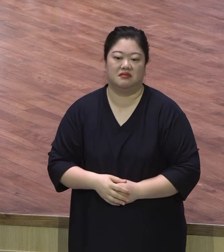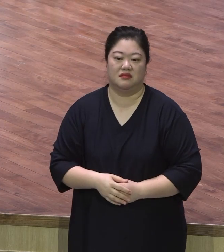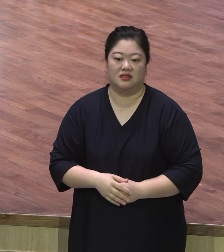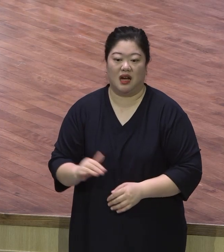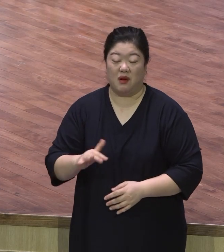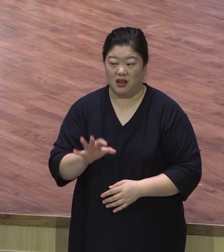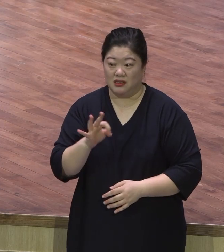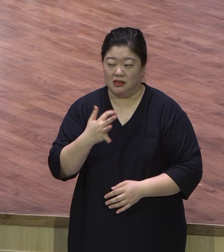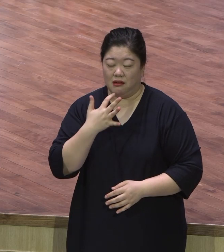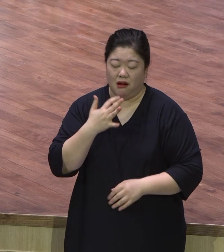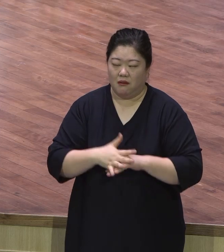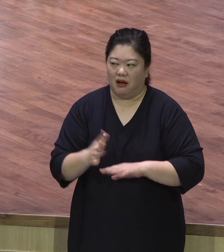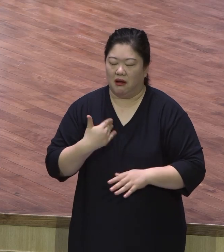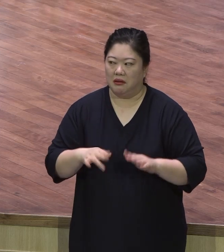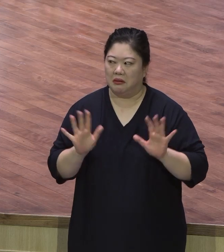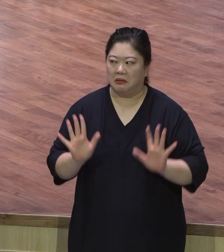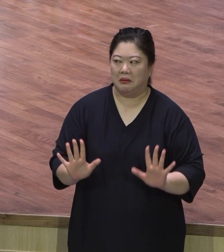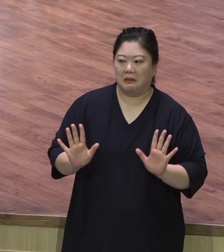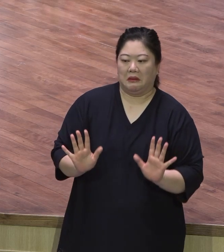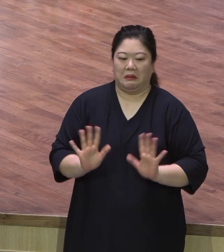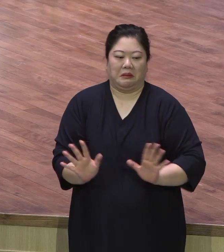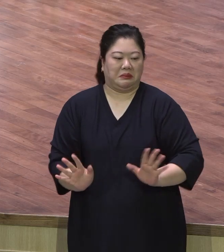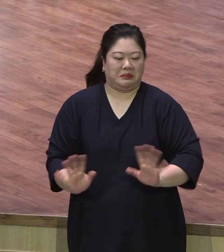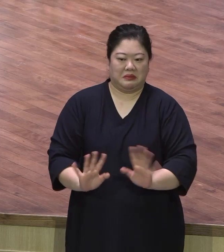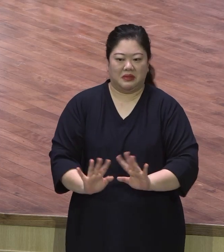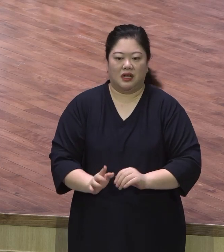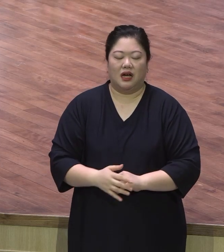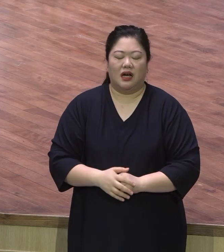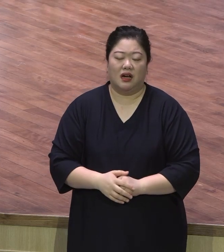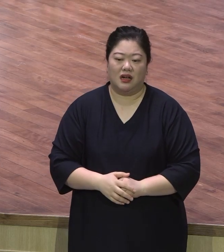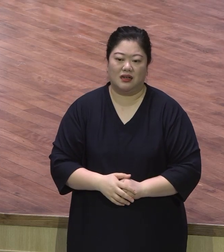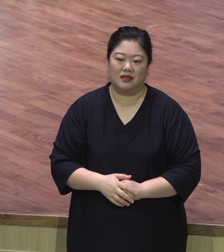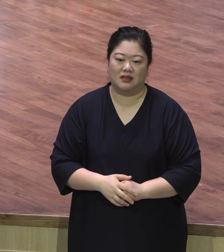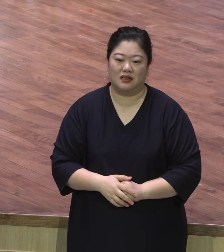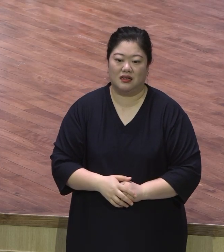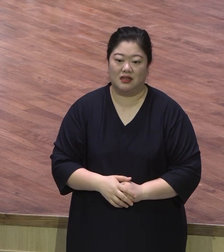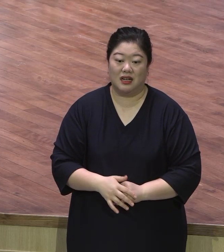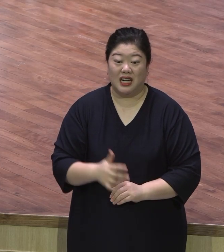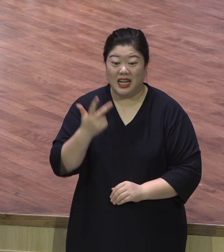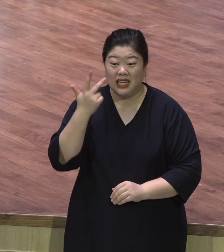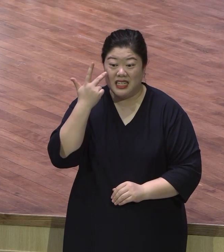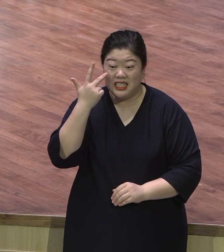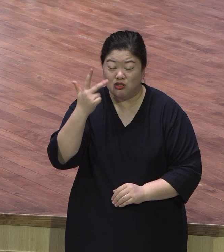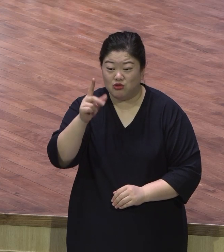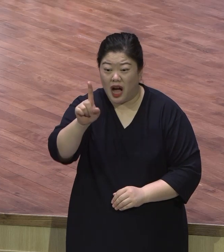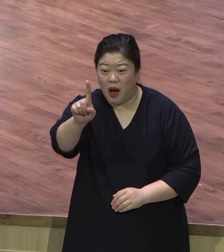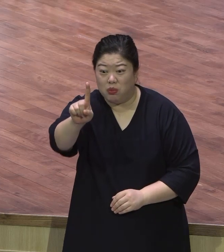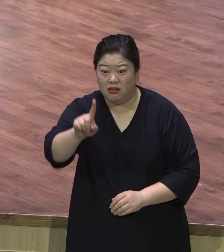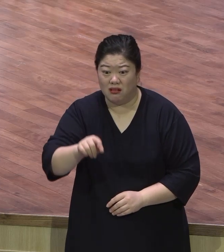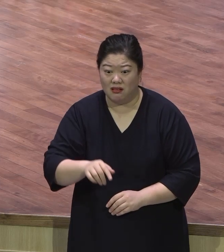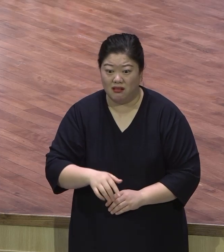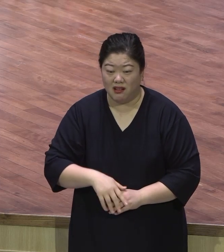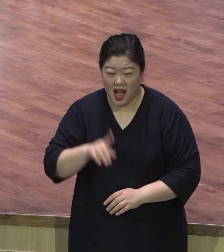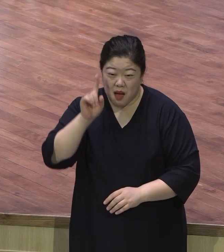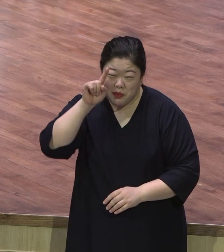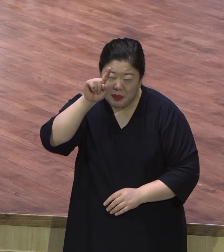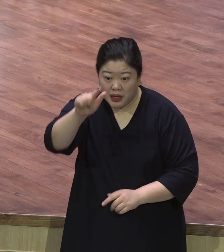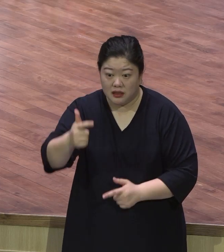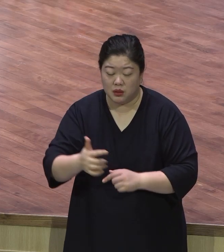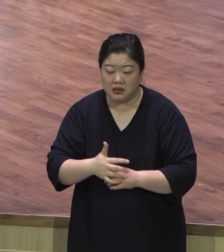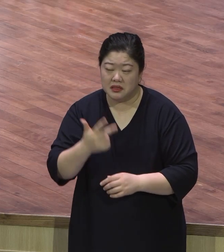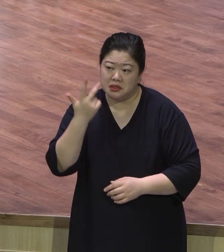참 축복돌 좀 받아야 되겠다 까짓 거 매주일 거 까짓 거 시컨벤이분들 돈 몇 푼